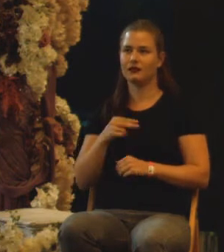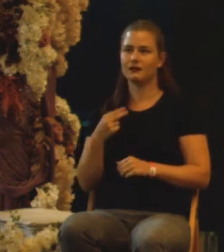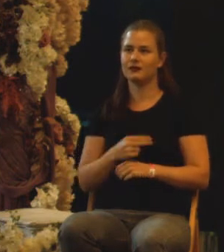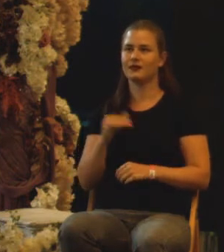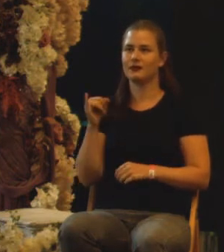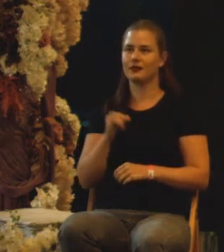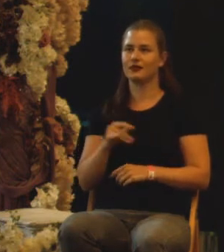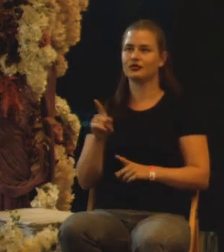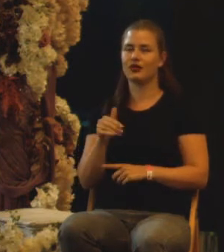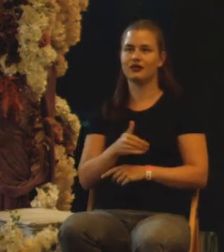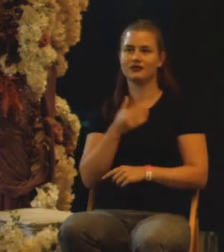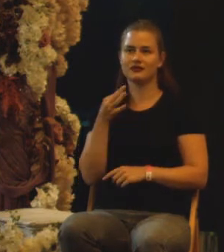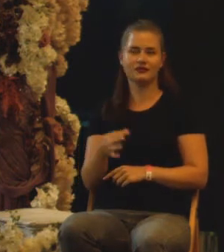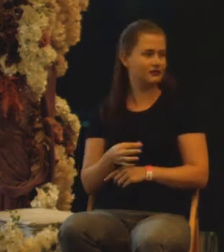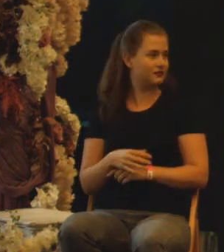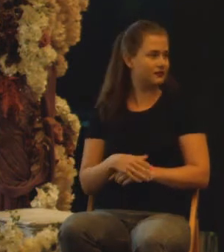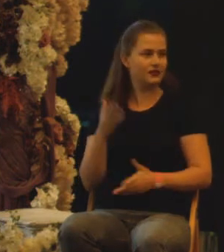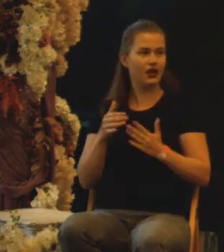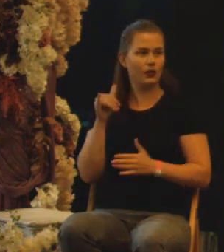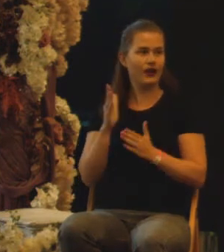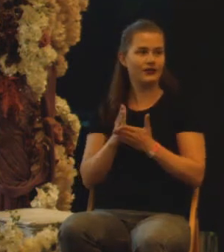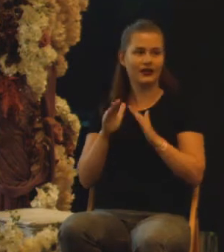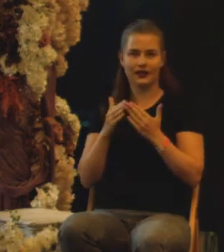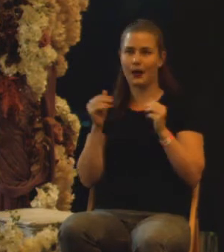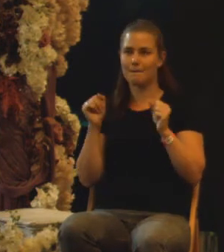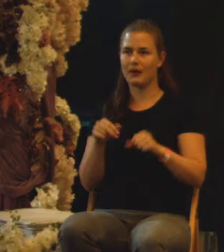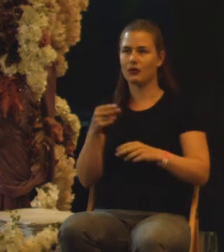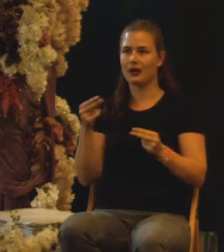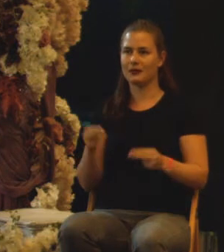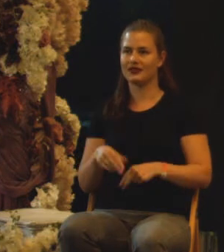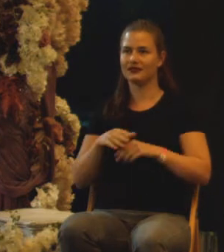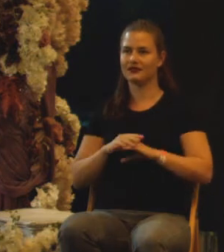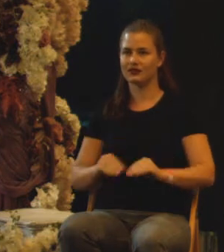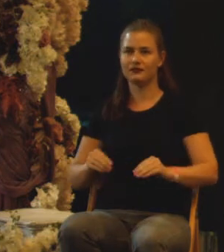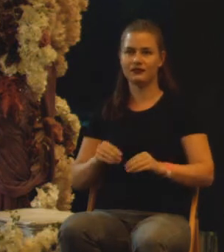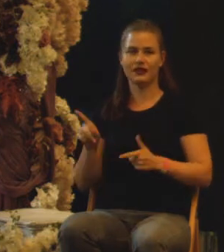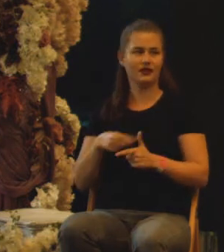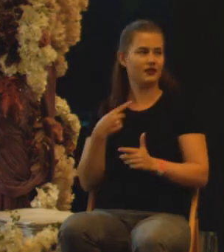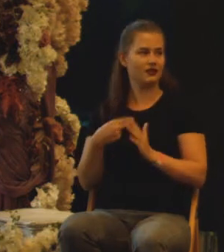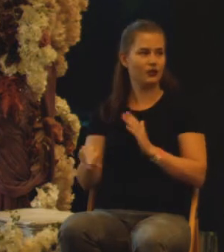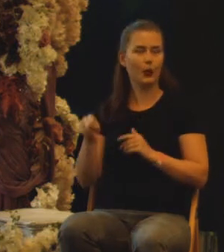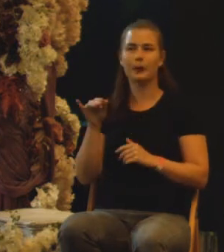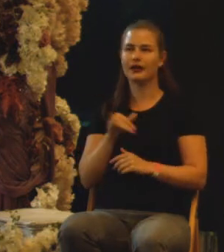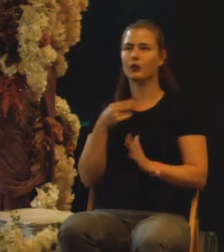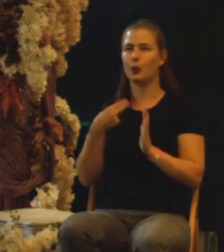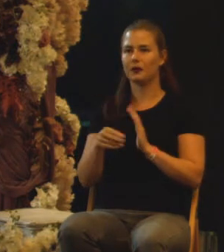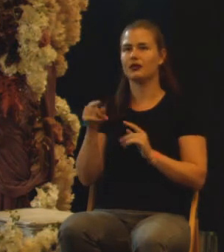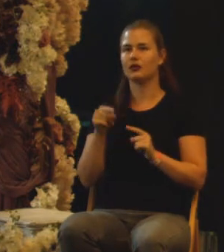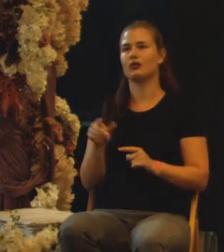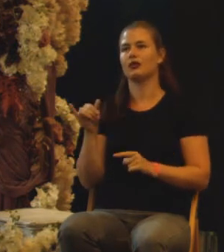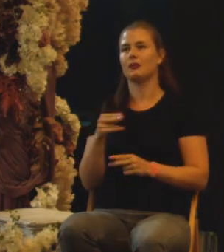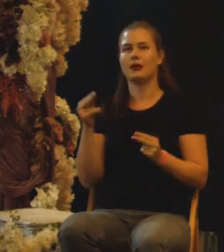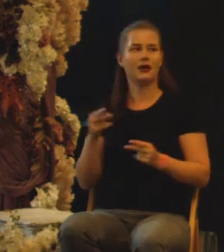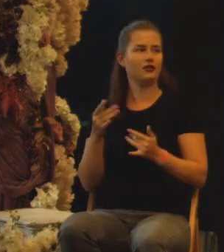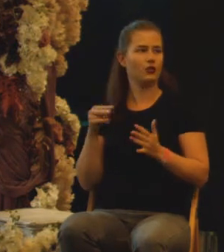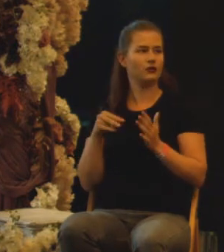Я что должна сказать? А, если у вас есть книга, я ее могу подписать, верно? Или купить здесь и купить здесь. А сколько